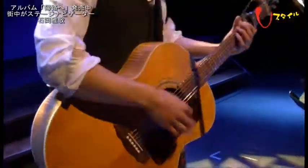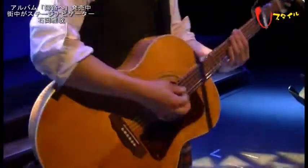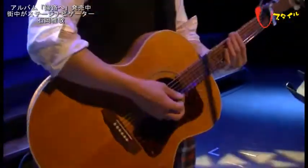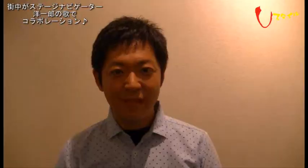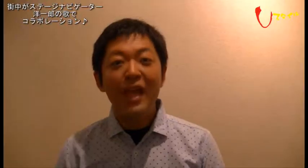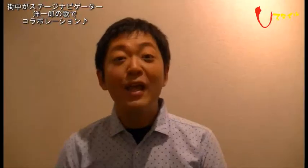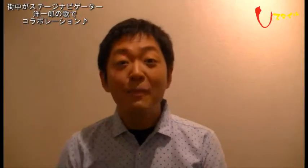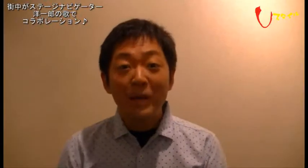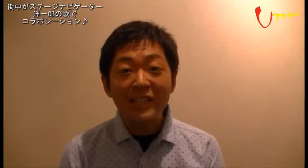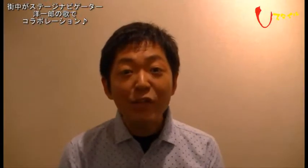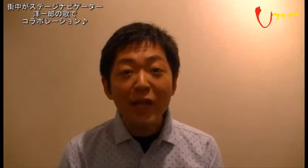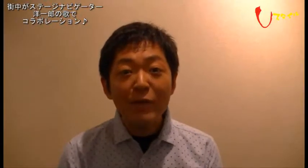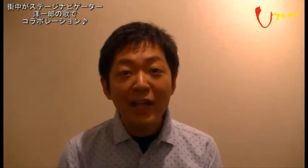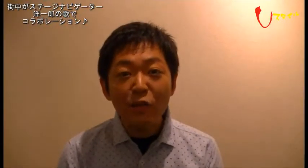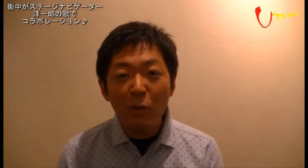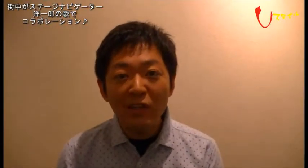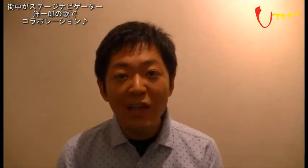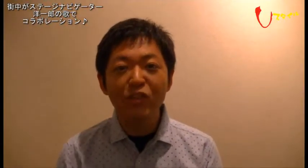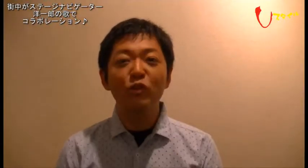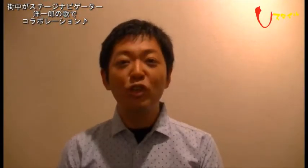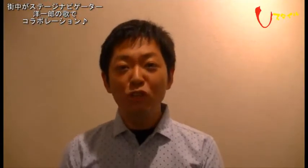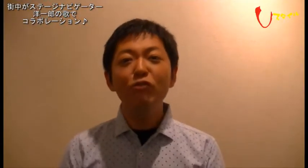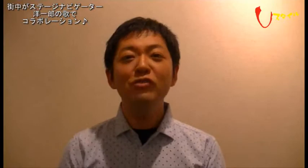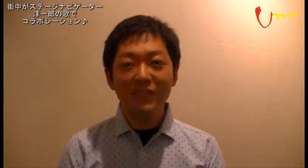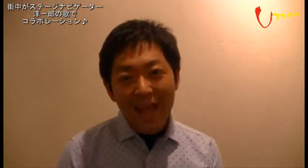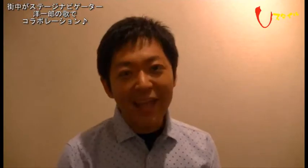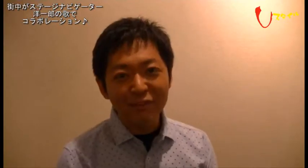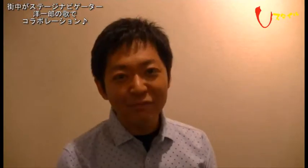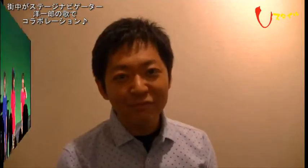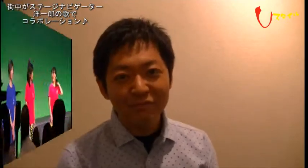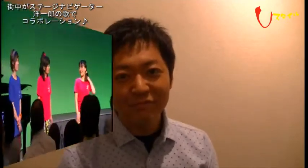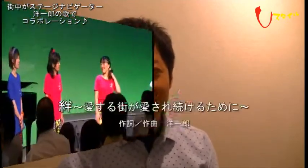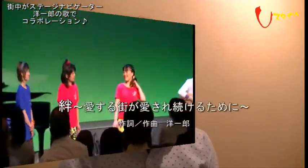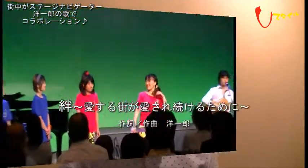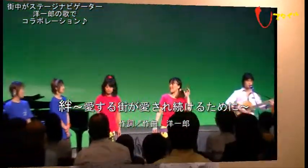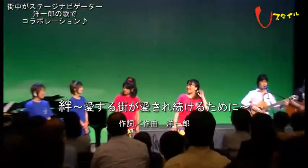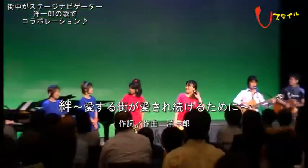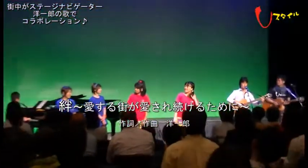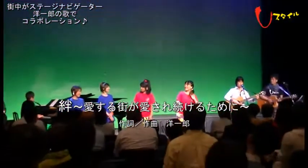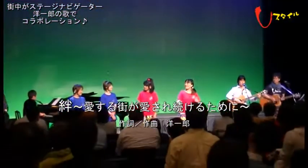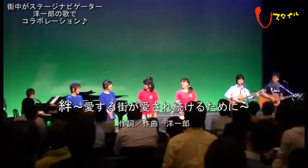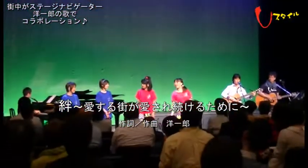ああああああ街角ライブ&コミュニケーションいうスターへ